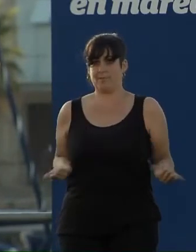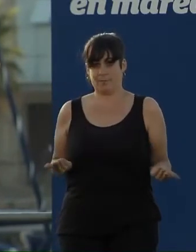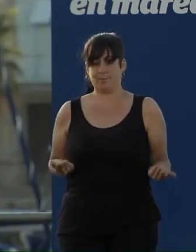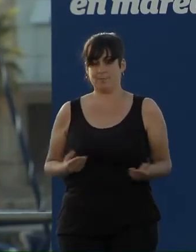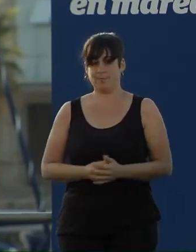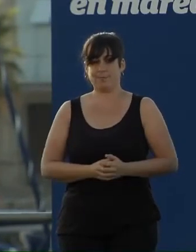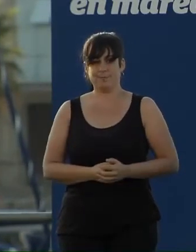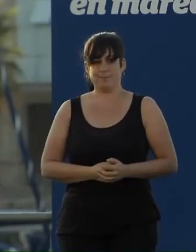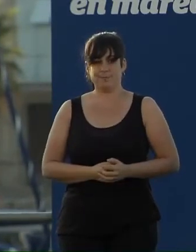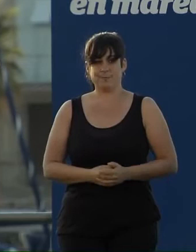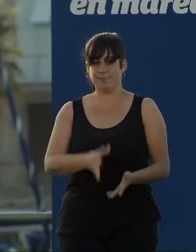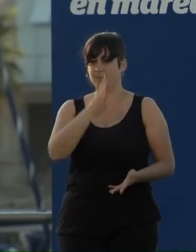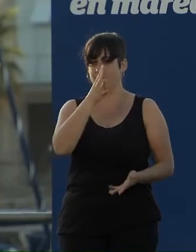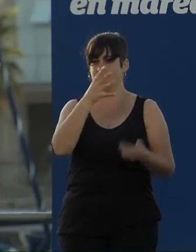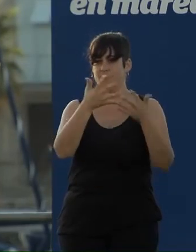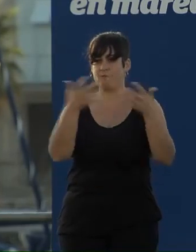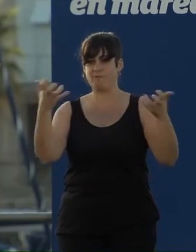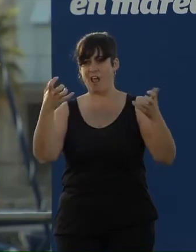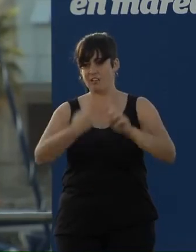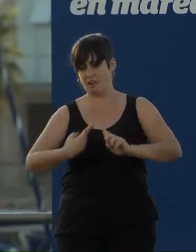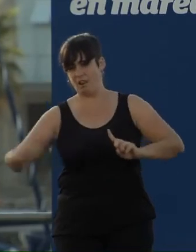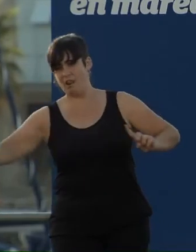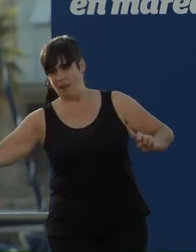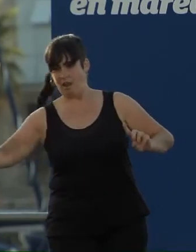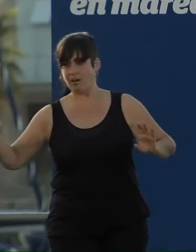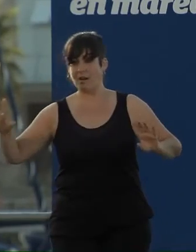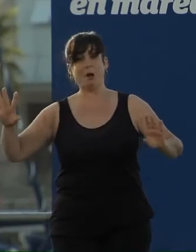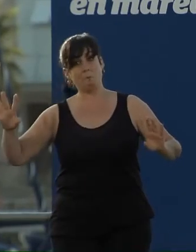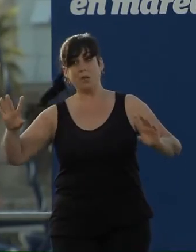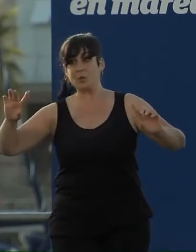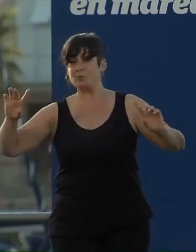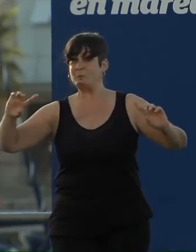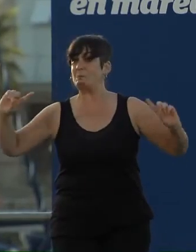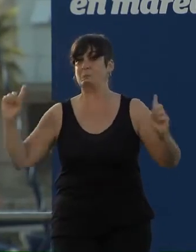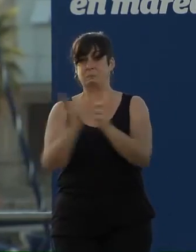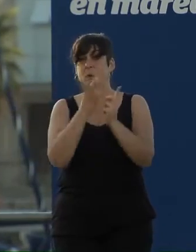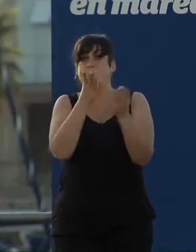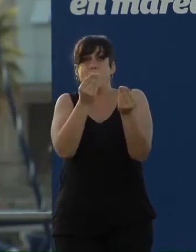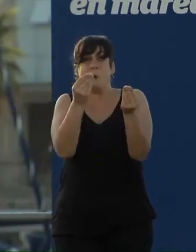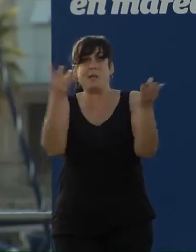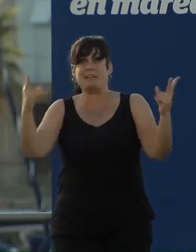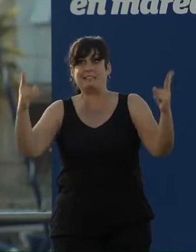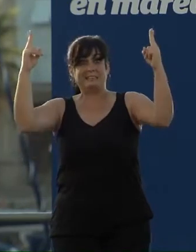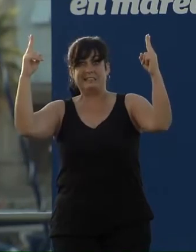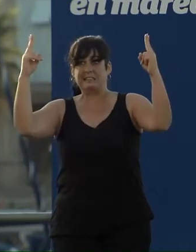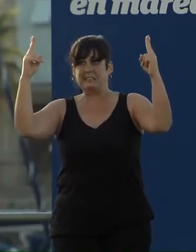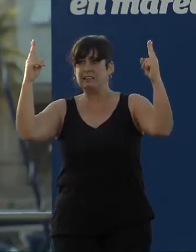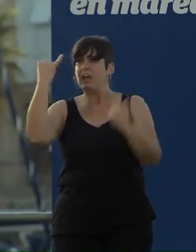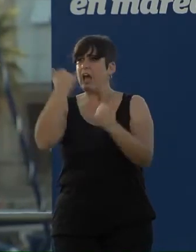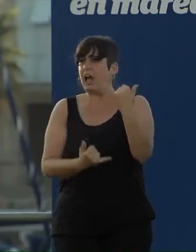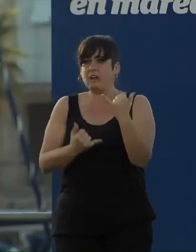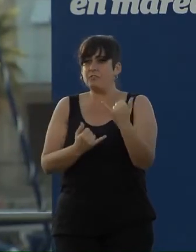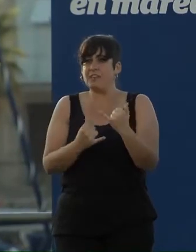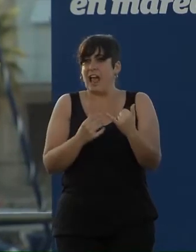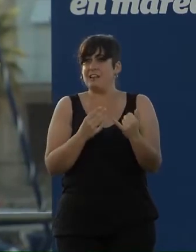lema o lema era má longo pero collía pero por cer por cer no cí n